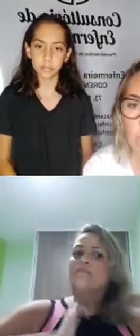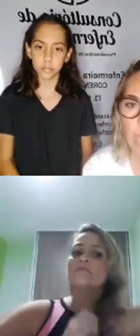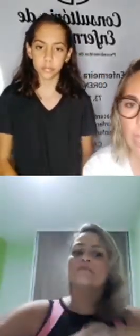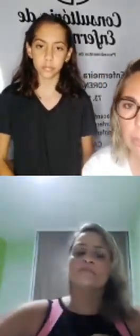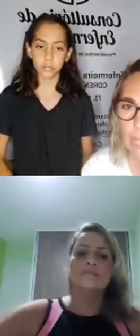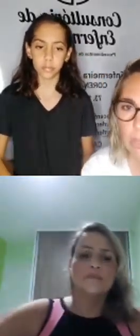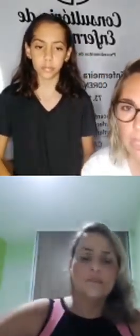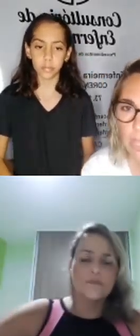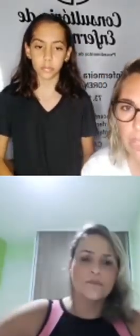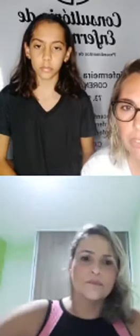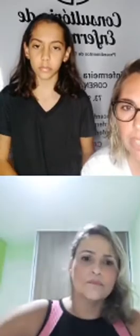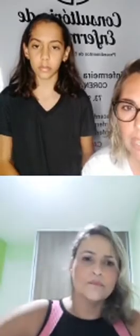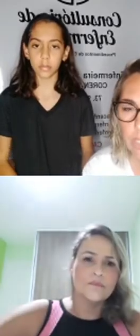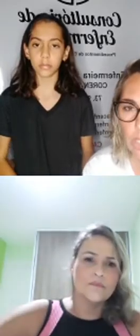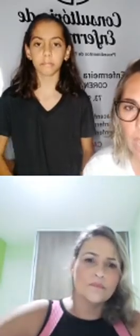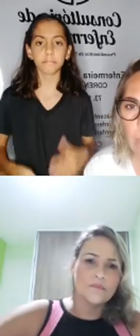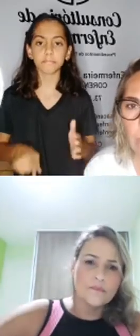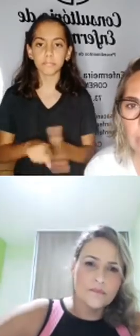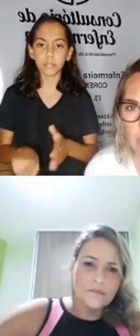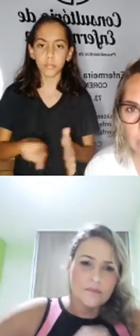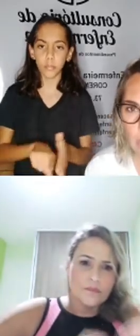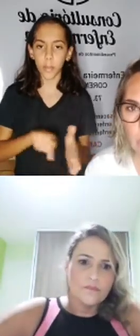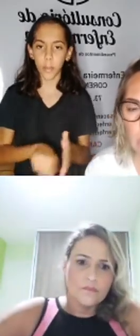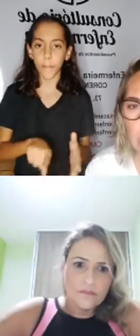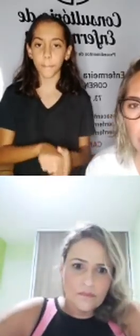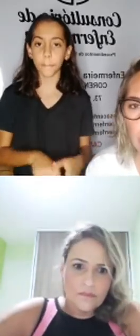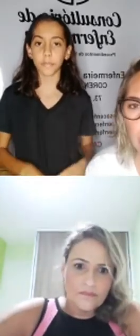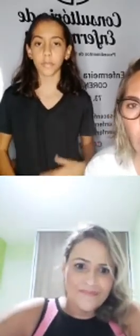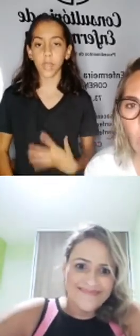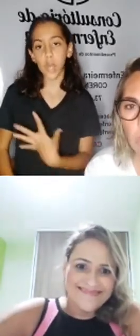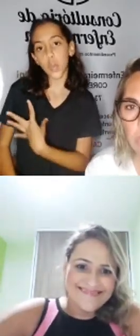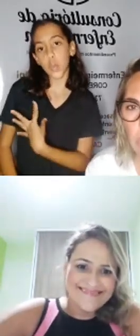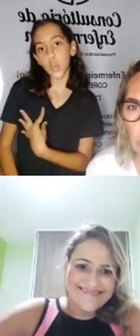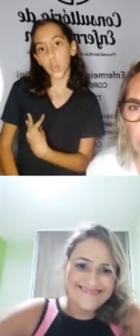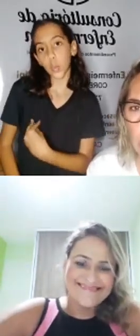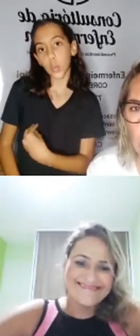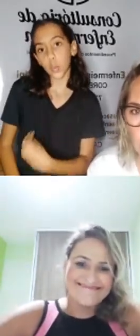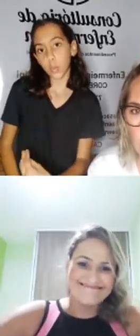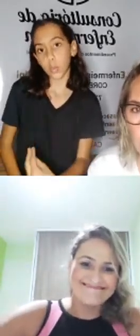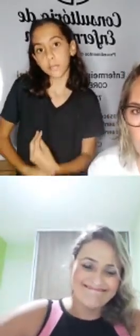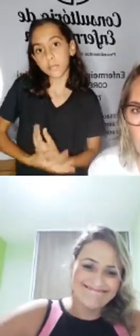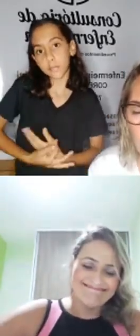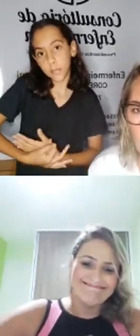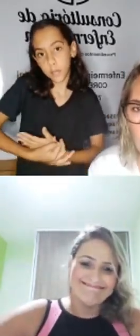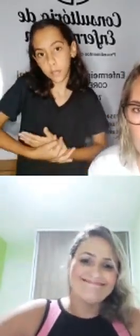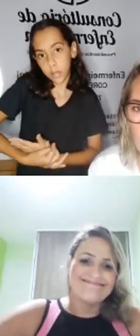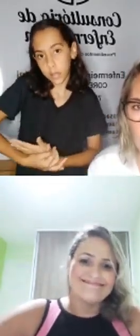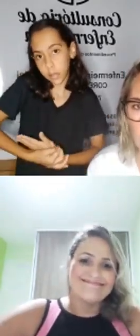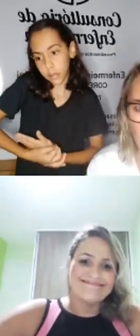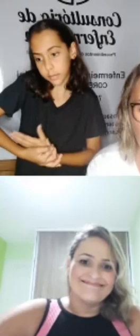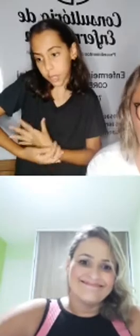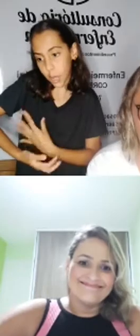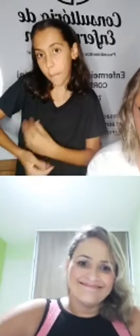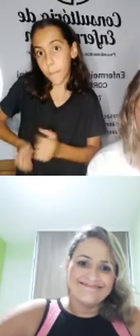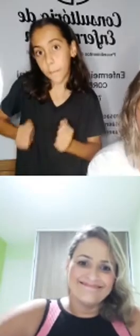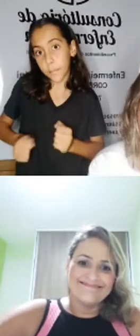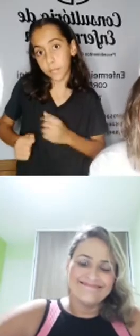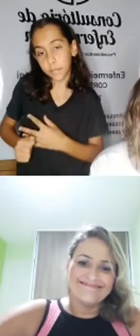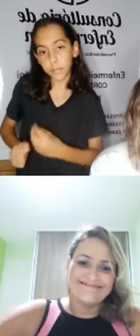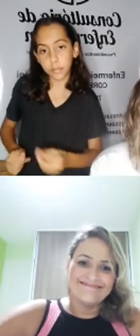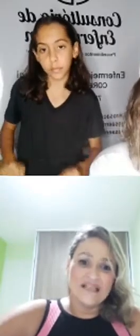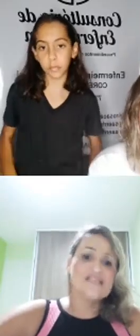Certo. Perguntaram referente à amamentação. Se a mãe com Covid positivo, né, com a doença, ela pode